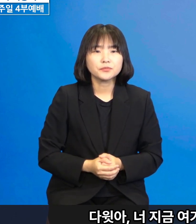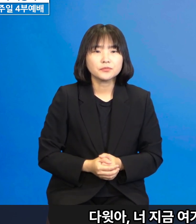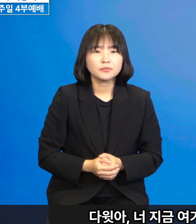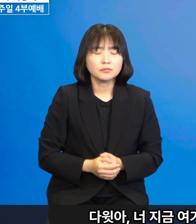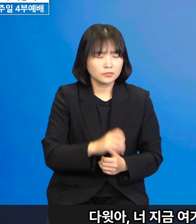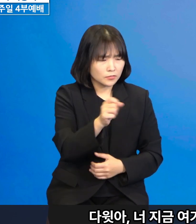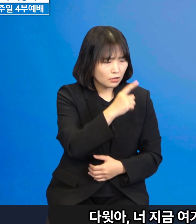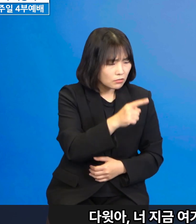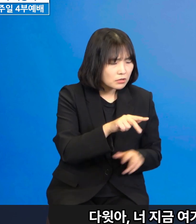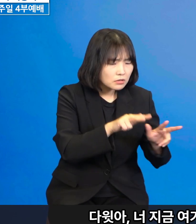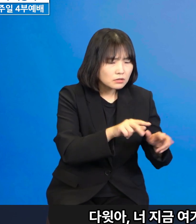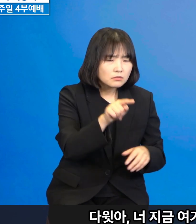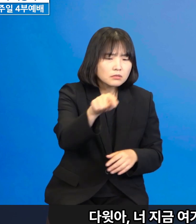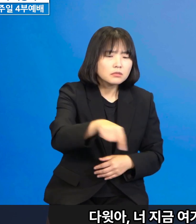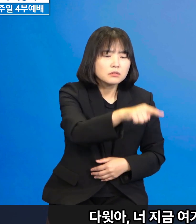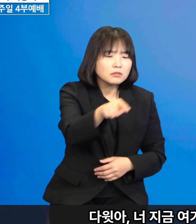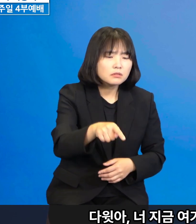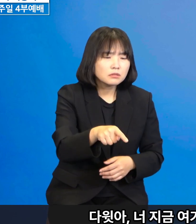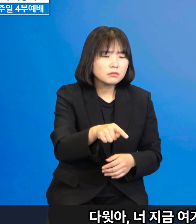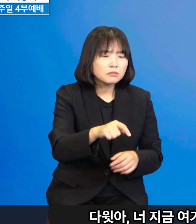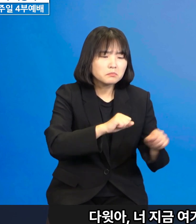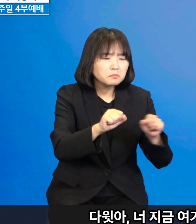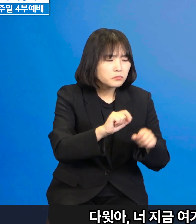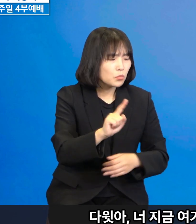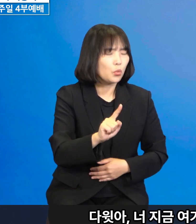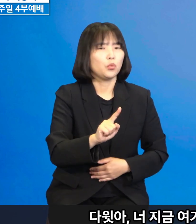지금 여기서 이들과 뭐 하고 있니?